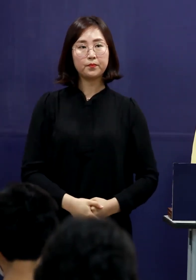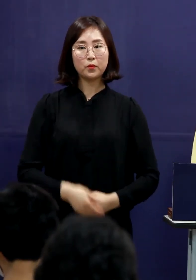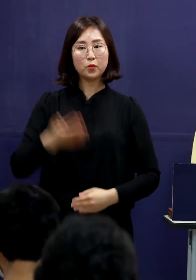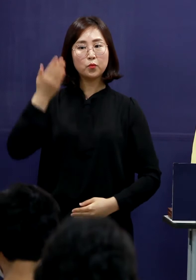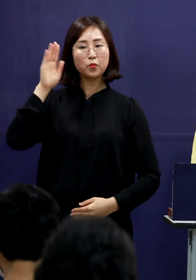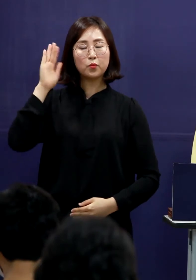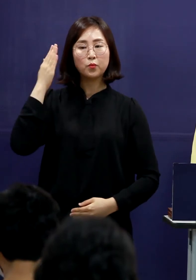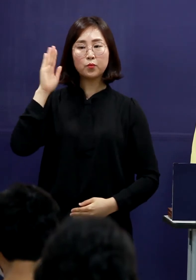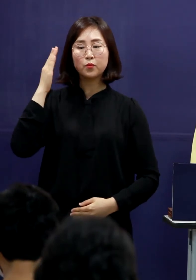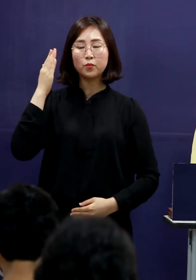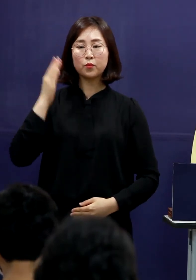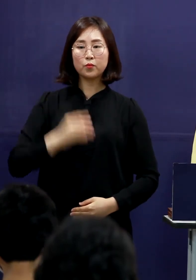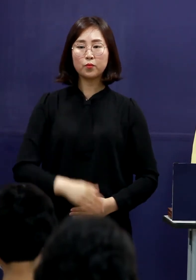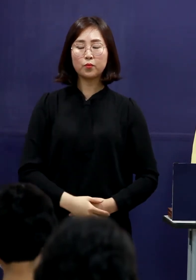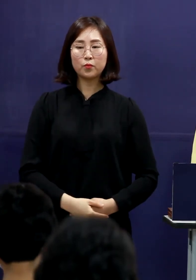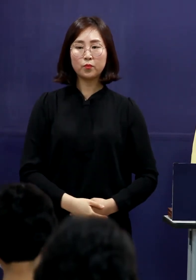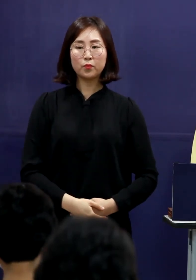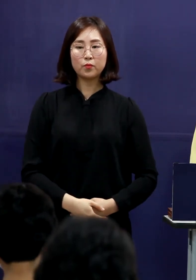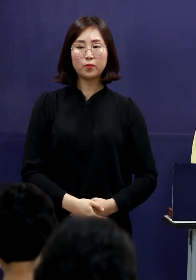요즘에 행감